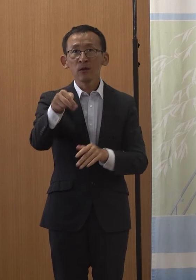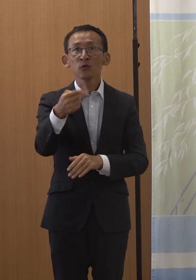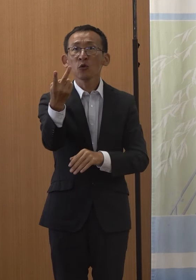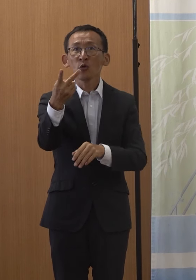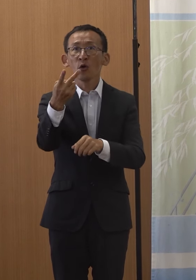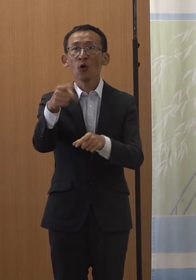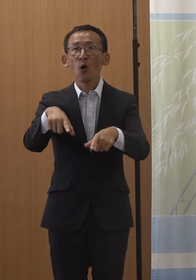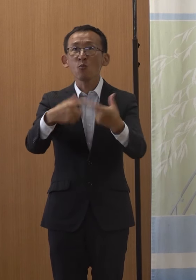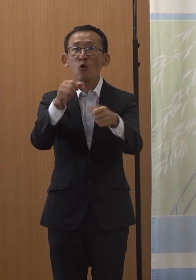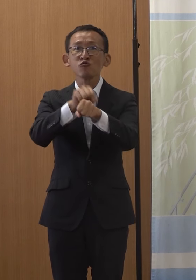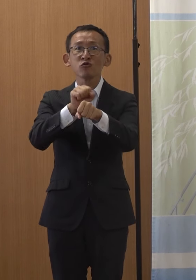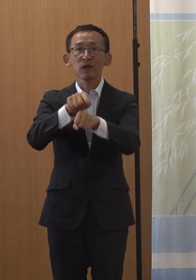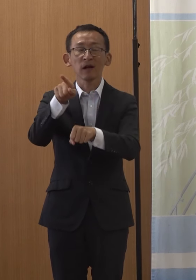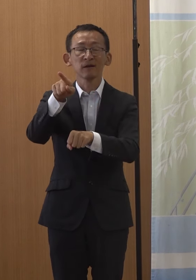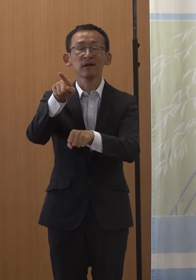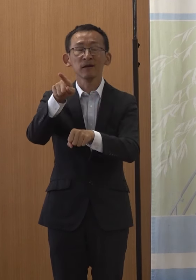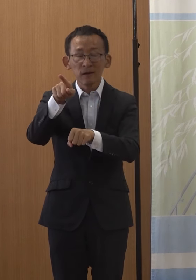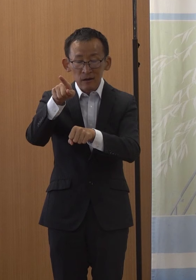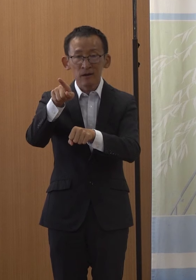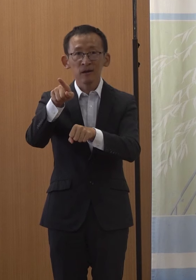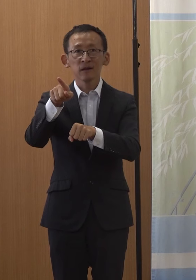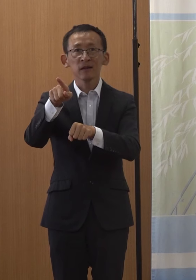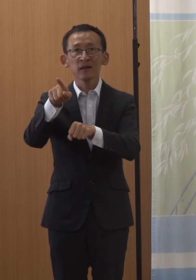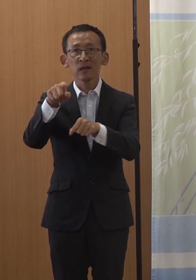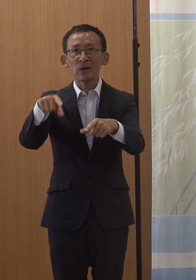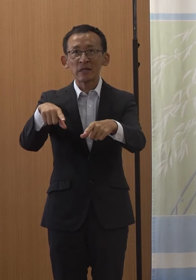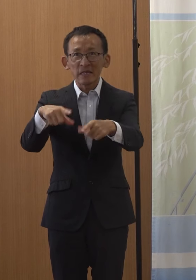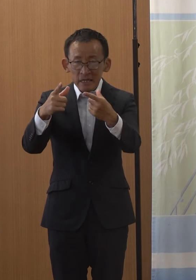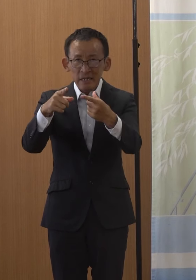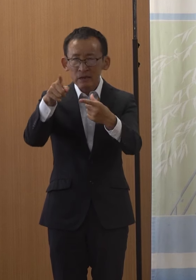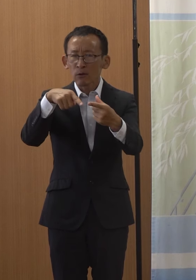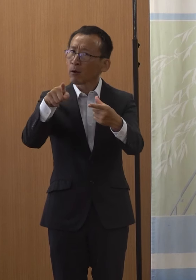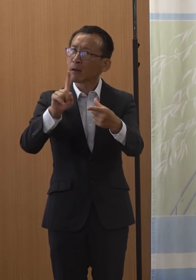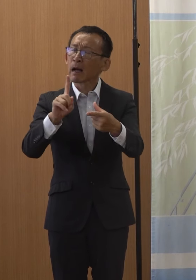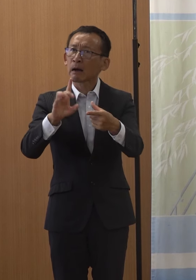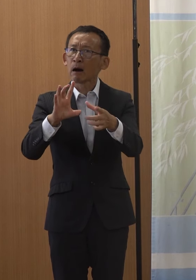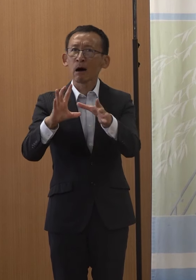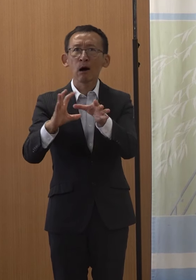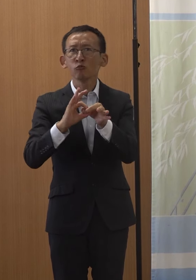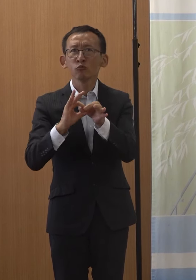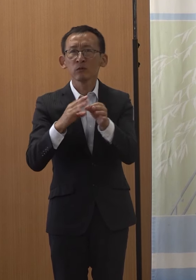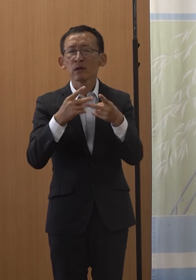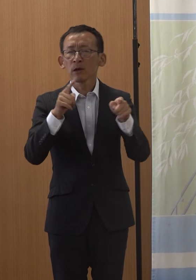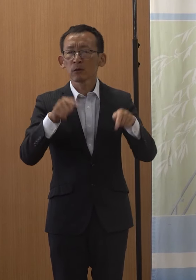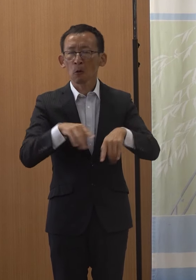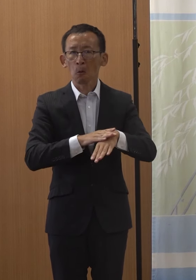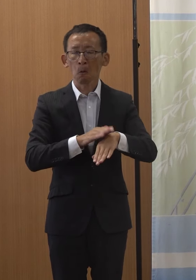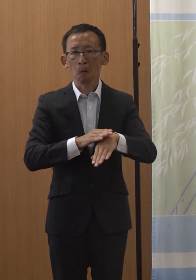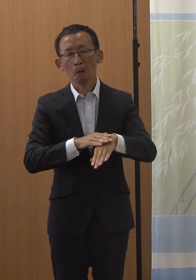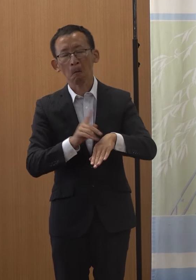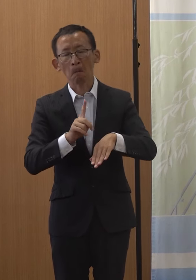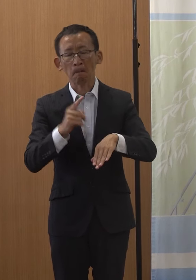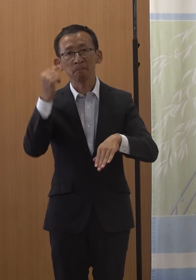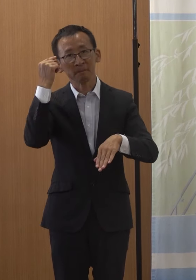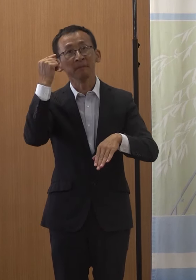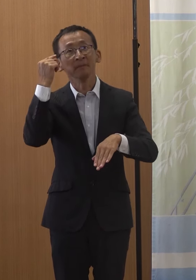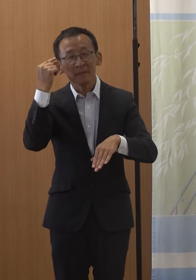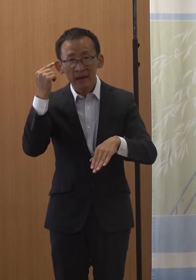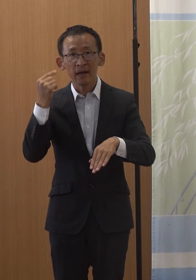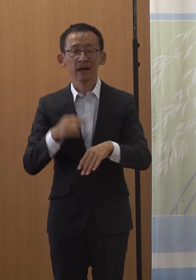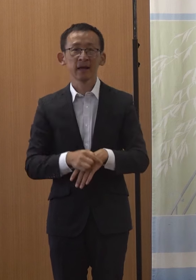材も関連してですね、能登の木のことも関連して、何かイベントができないかという中で、木の場を使っ